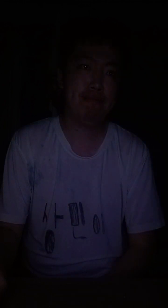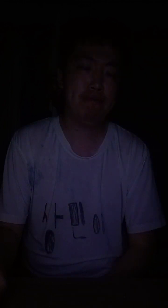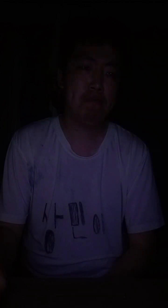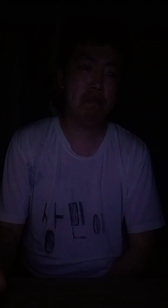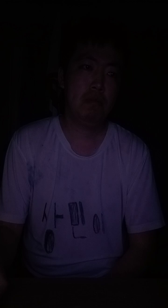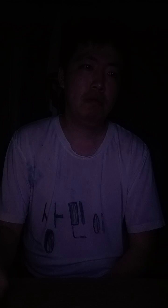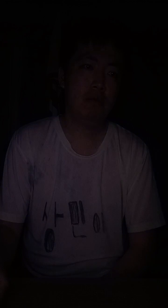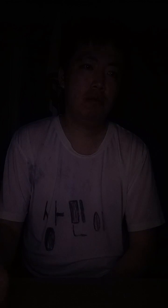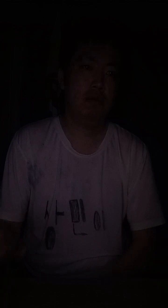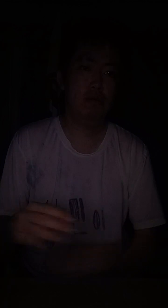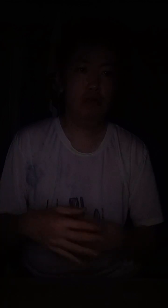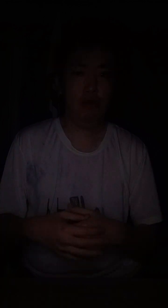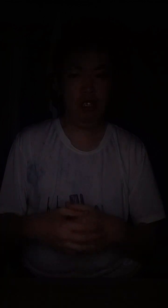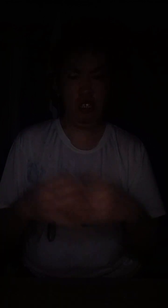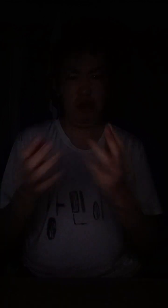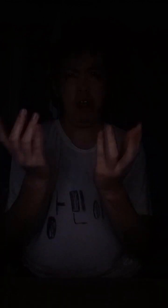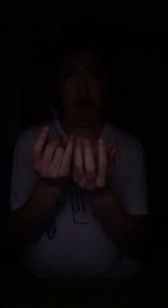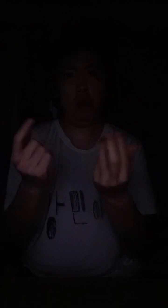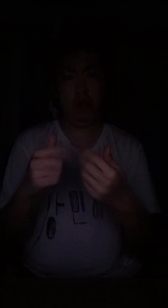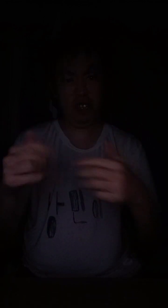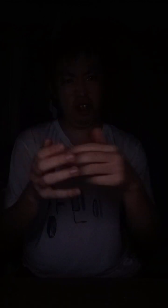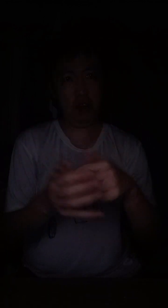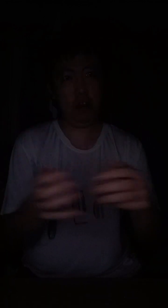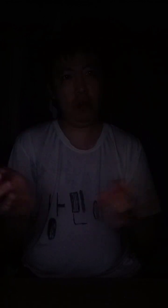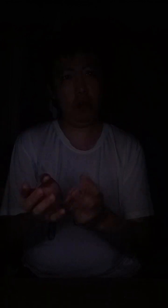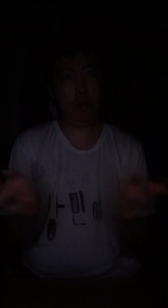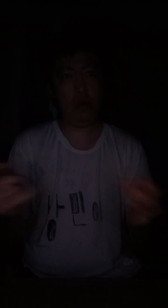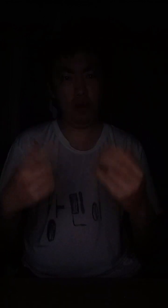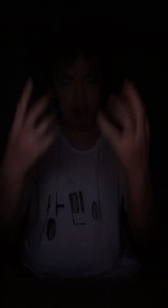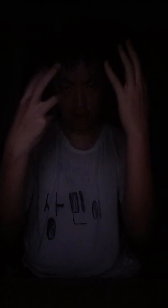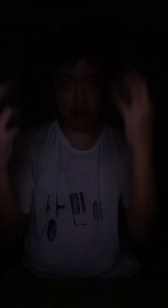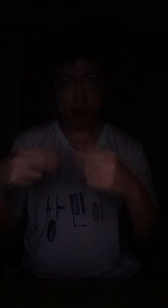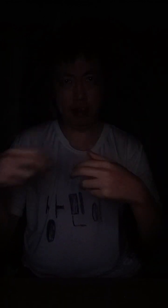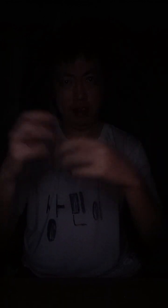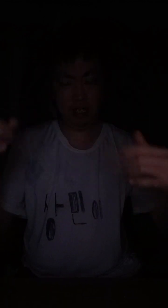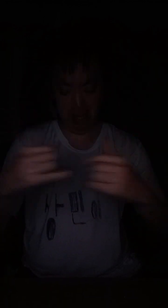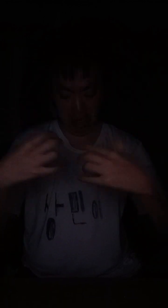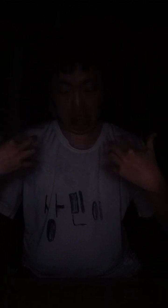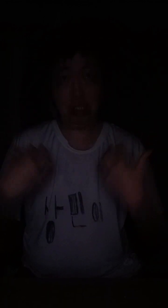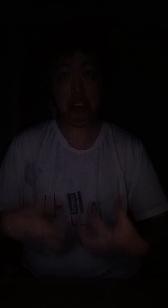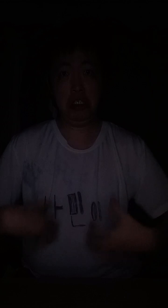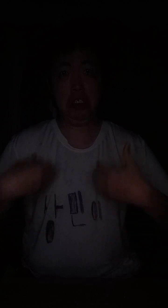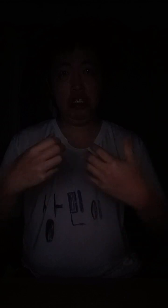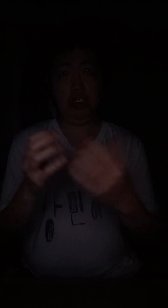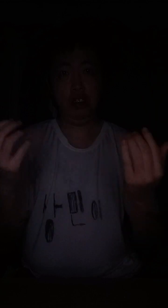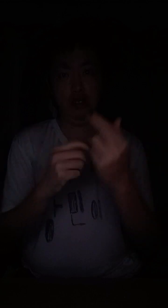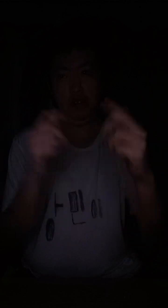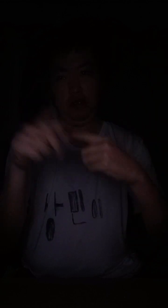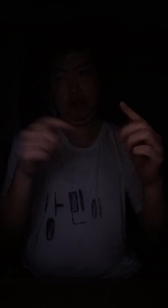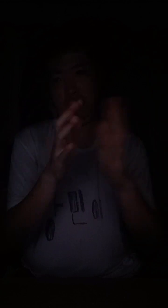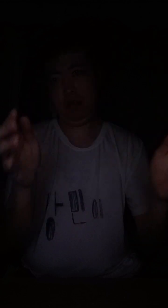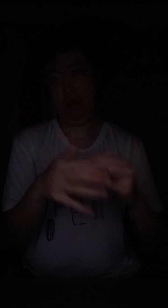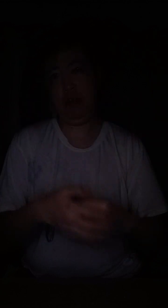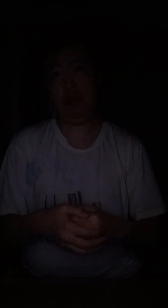트립닷컴. 맥도날드 매장 직원이 동료 여직원의 탈의 장면을 몰래 촬영해 오다가 덜미를 잡혔습니다. 피해자가